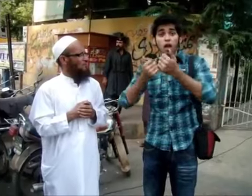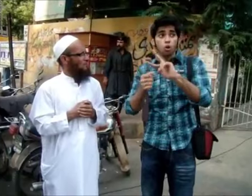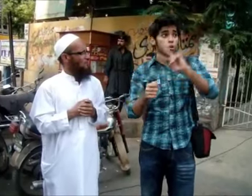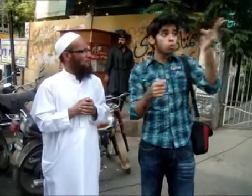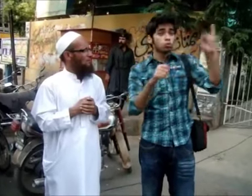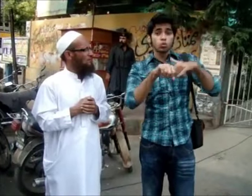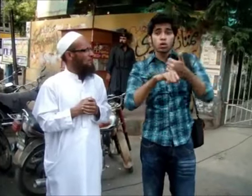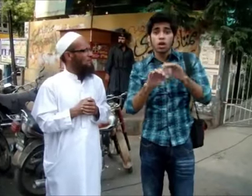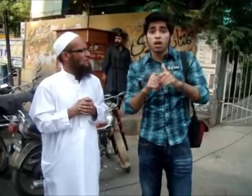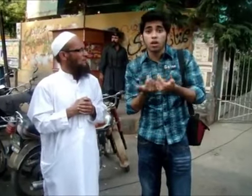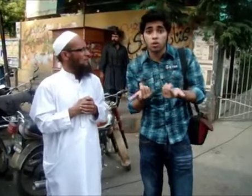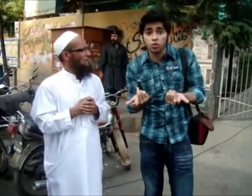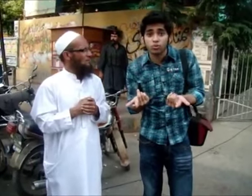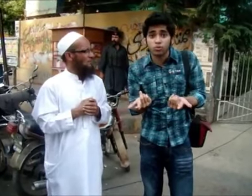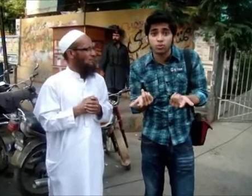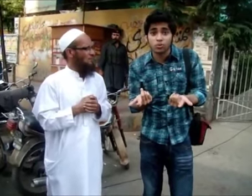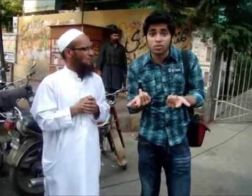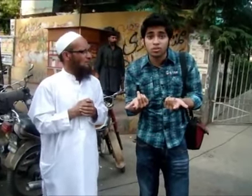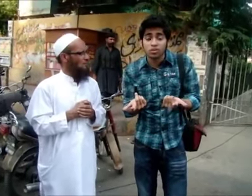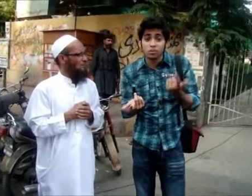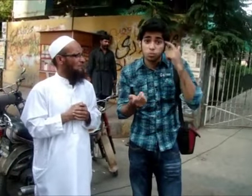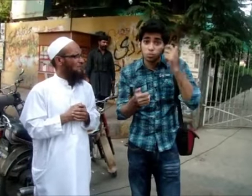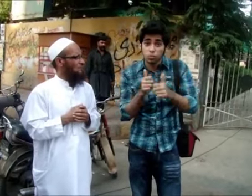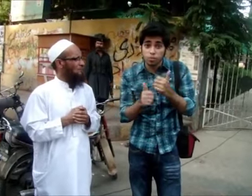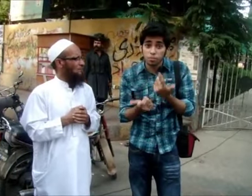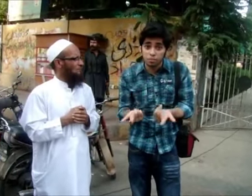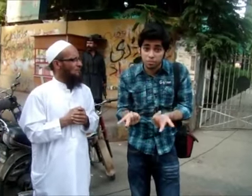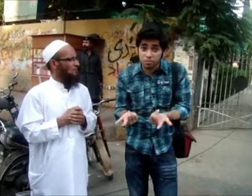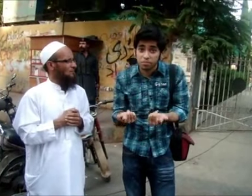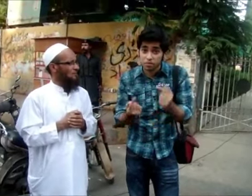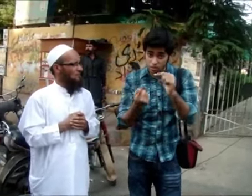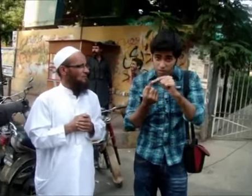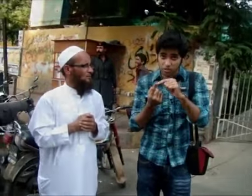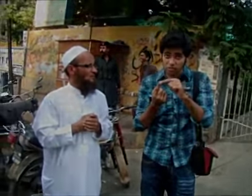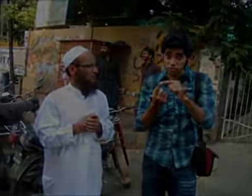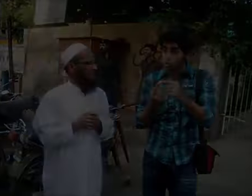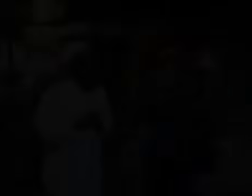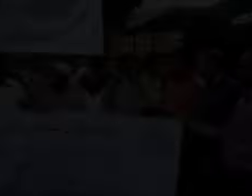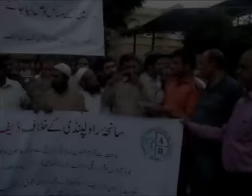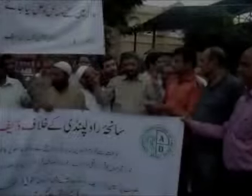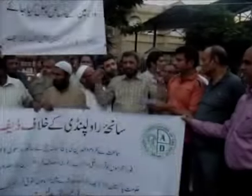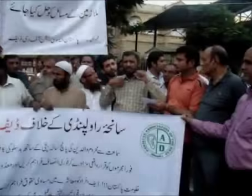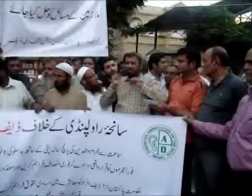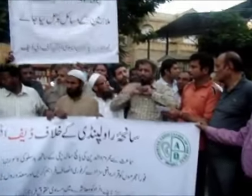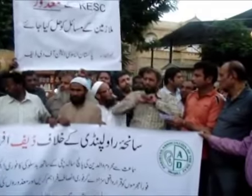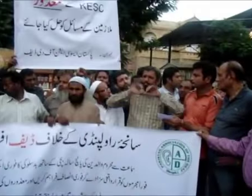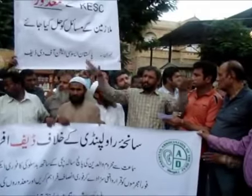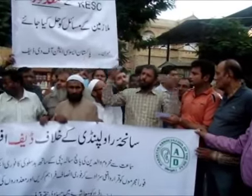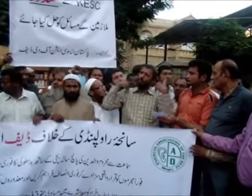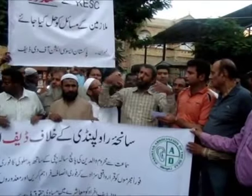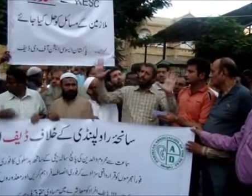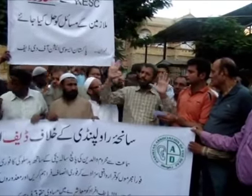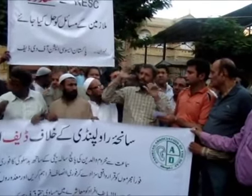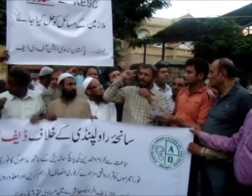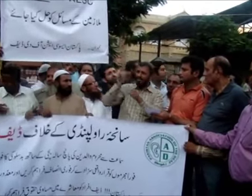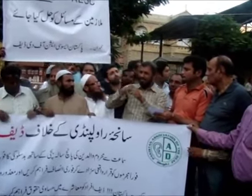दो तीन इदारे का हालात ये जिनका अपना मुतासरीन है लेकिन तरीके से बाकी मजदूर आज भी मुजरिम है और